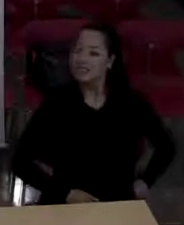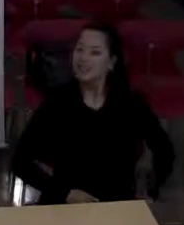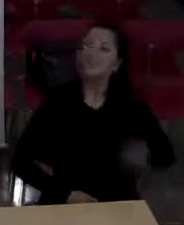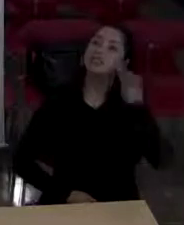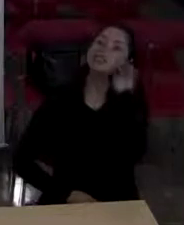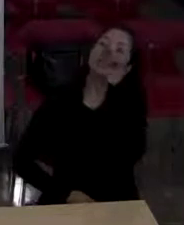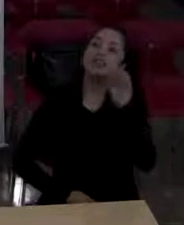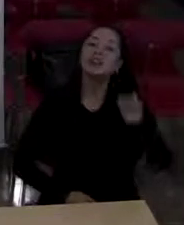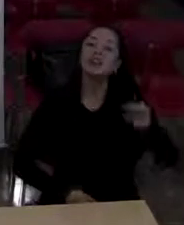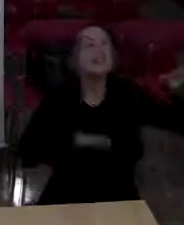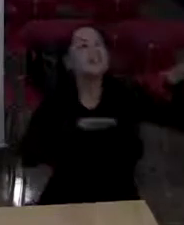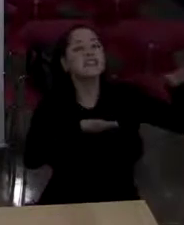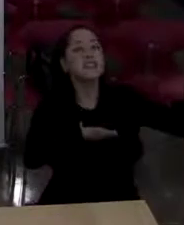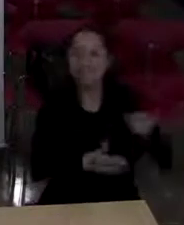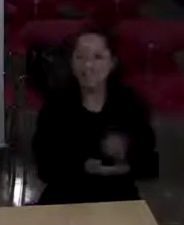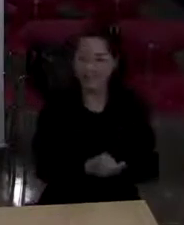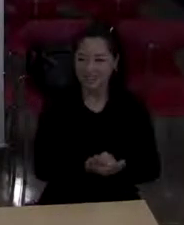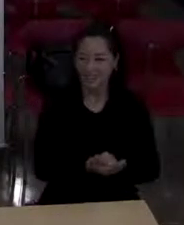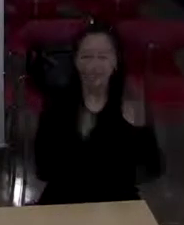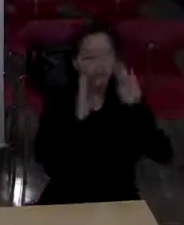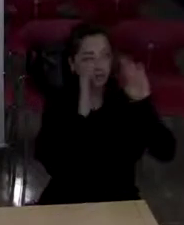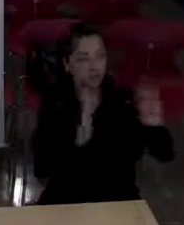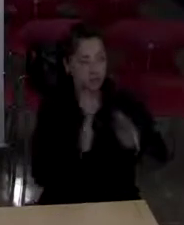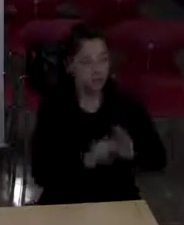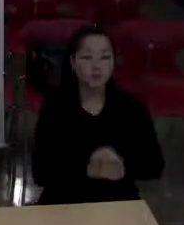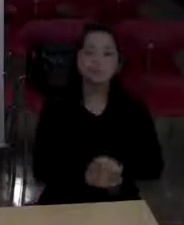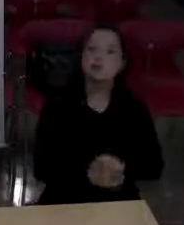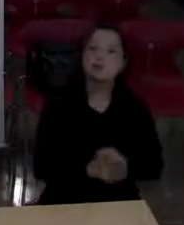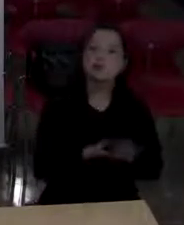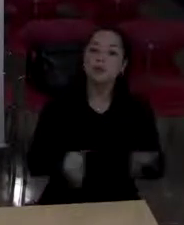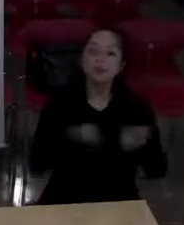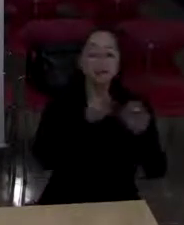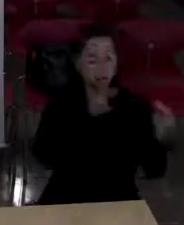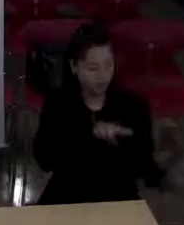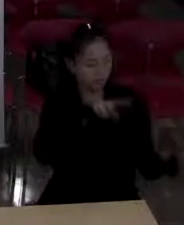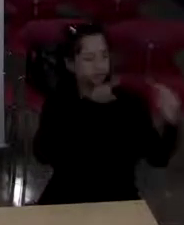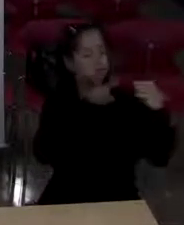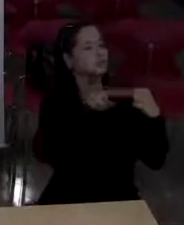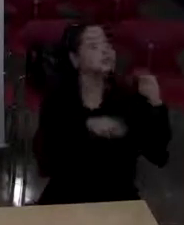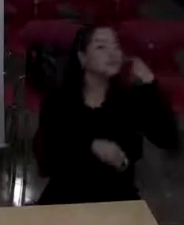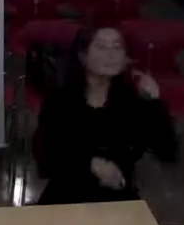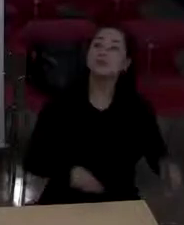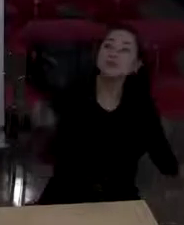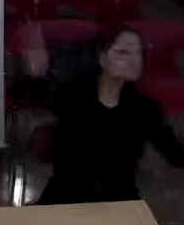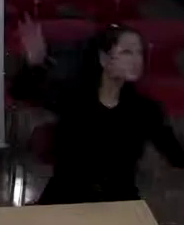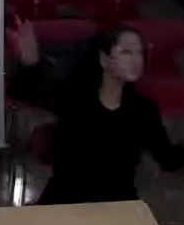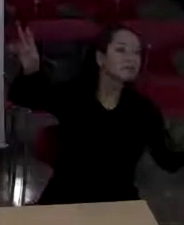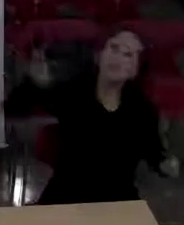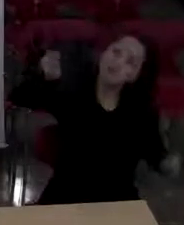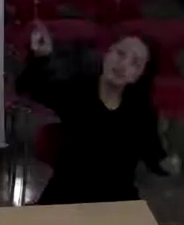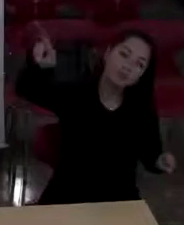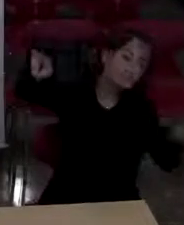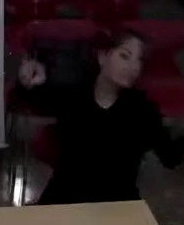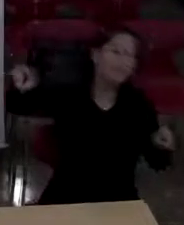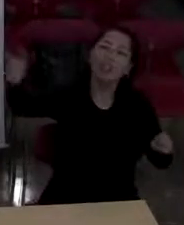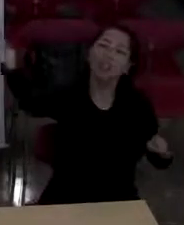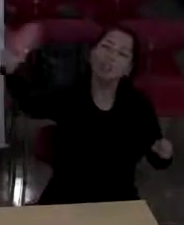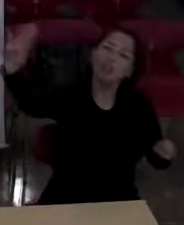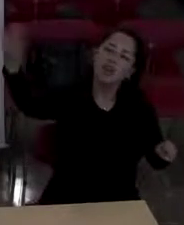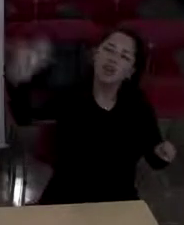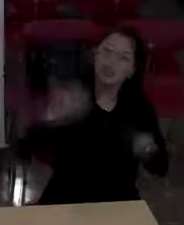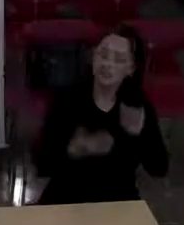siguientes propósitos: aliviar el malestar, llamar la atención, señalar objetos, solicitar objetos. En este